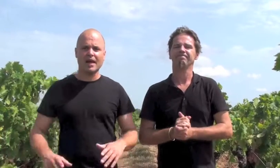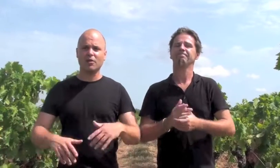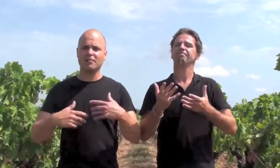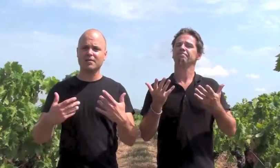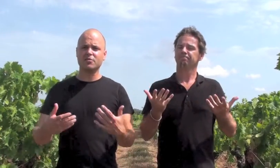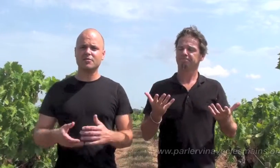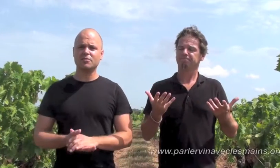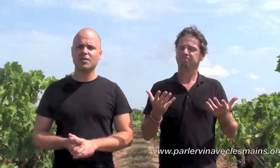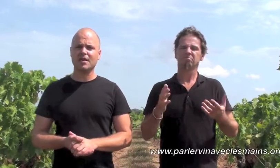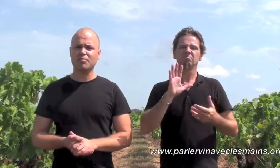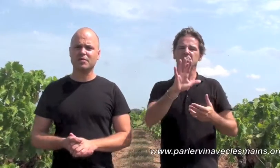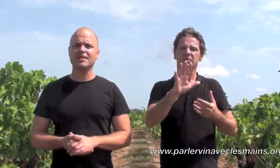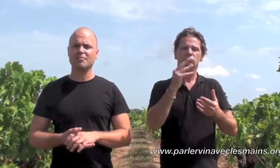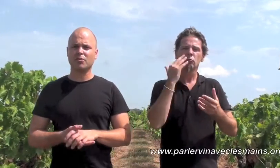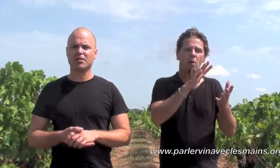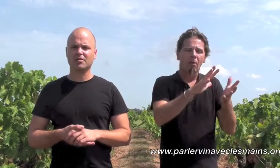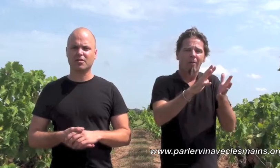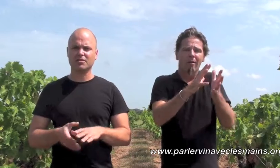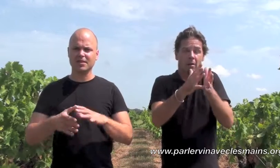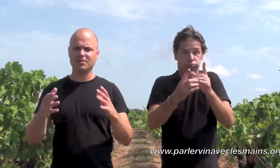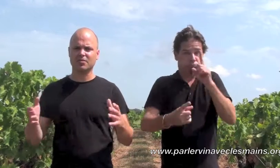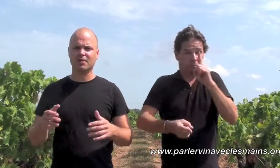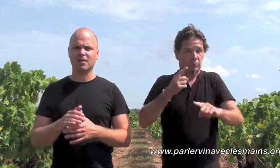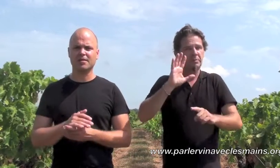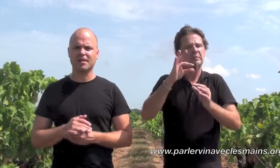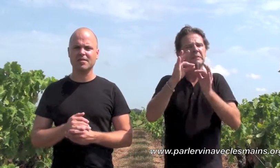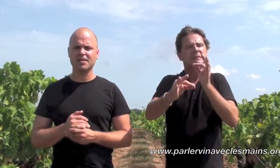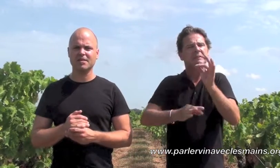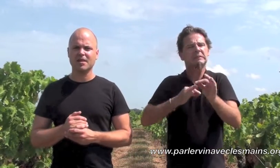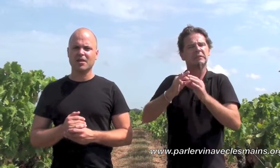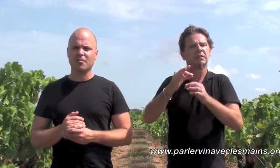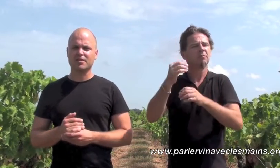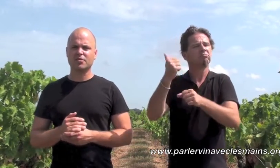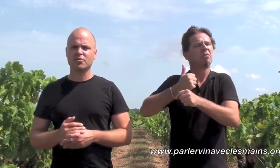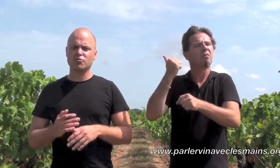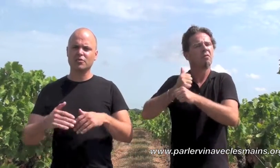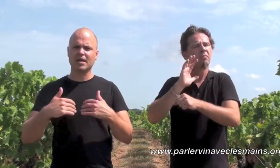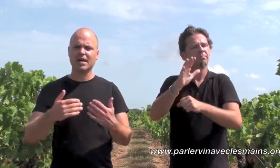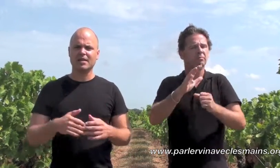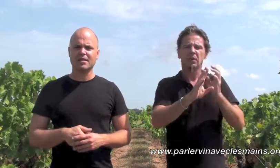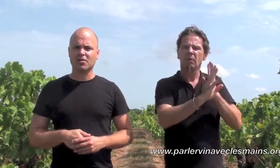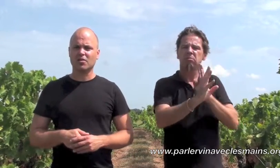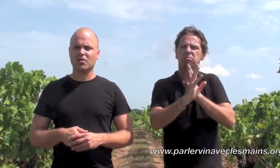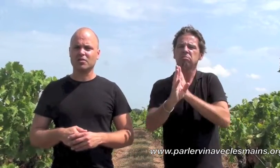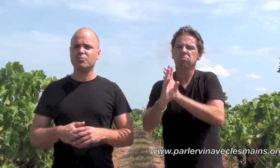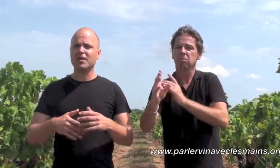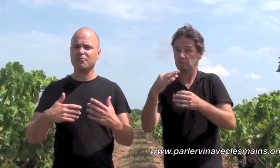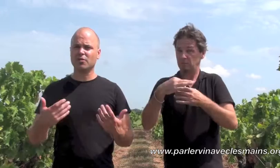Alors la véraison, c'est une étape très importante dans le cycle annuel de la vigne parce que jusqu'à là, depuis la